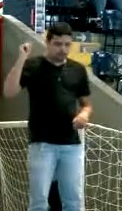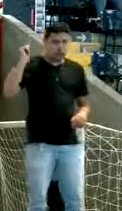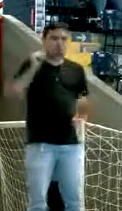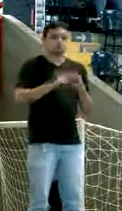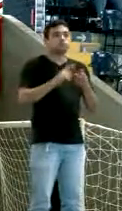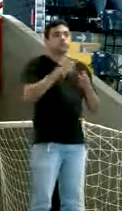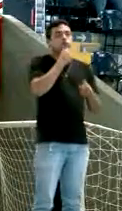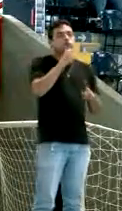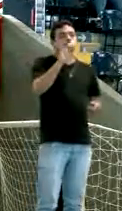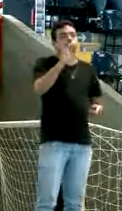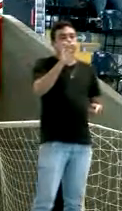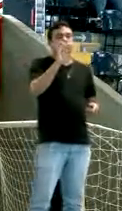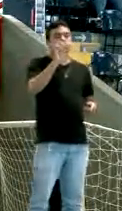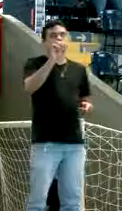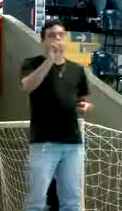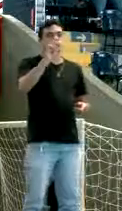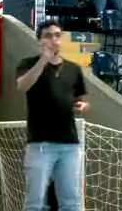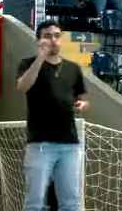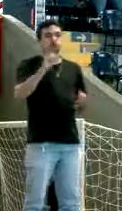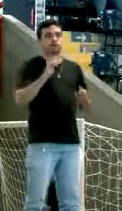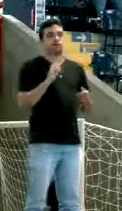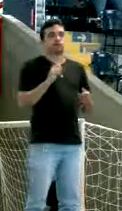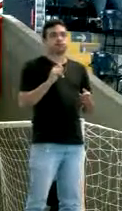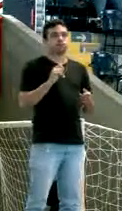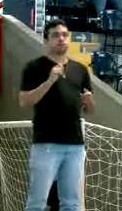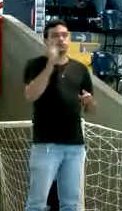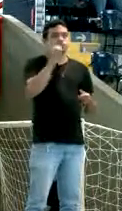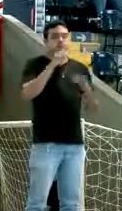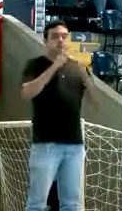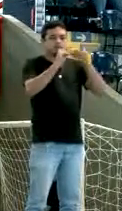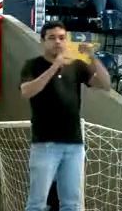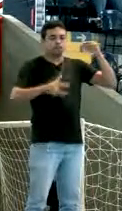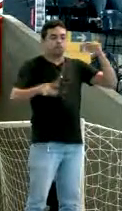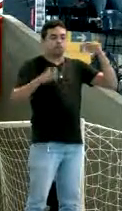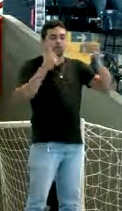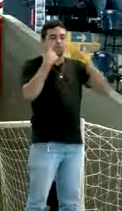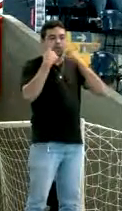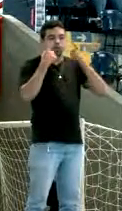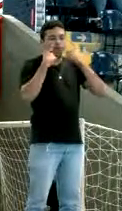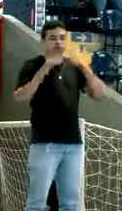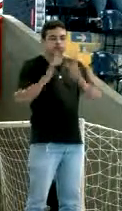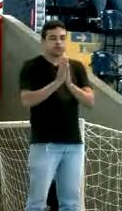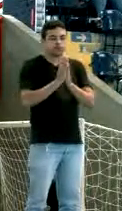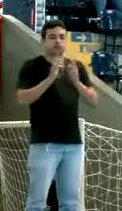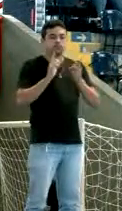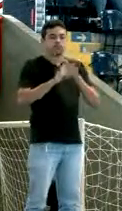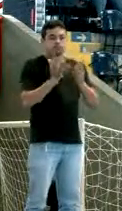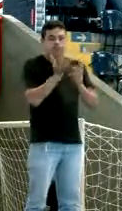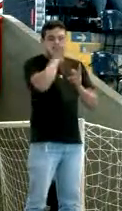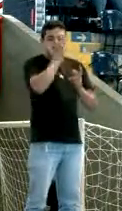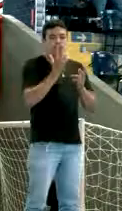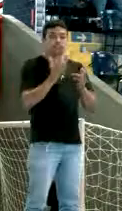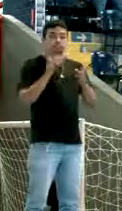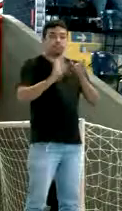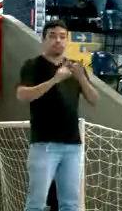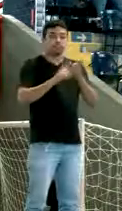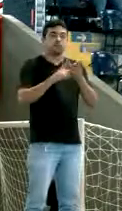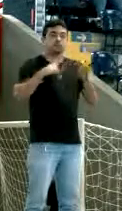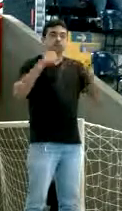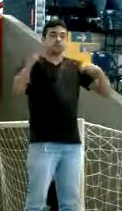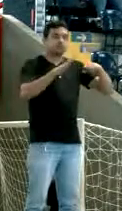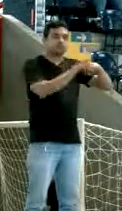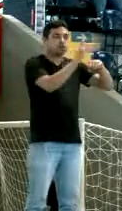de Caetano Veloso, quando ele cantava Fonte de Mel, no Geisha, Kabuki Máscara, Choque entre o